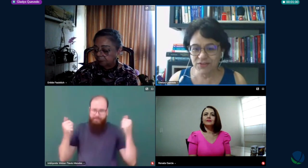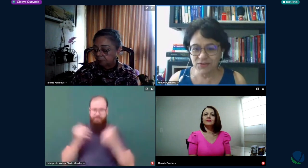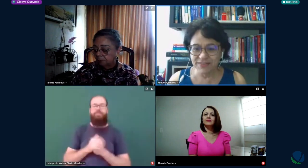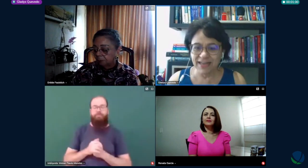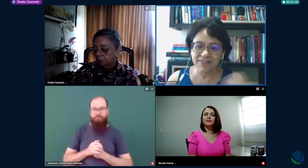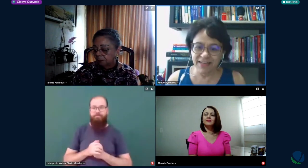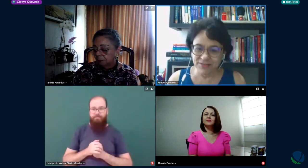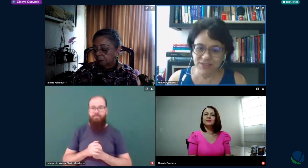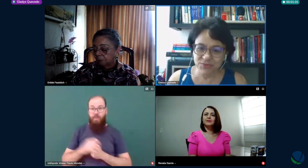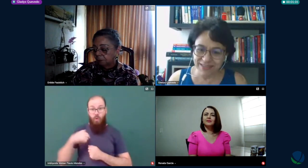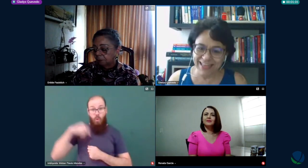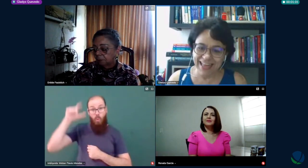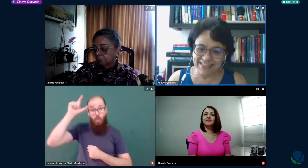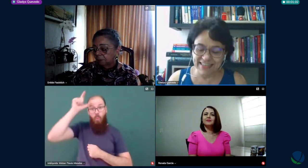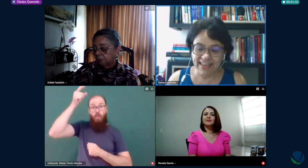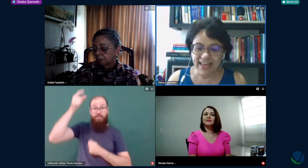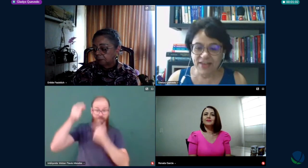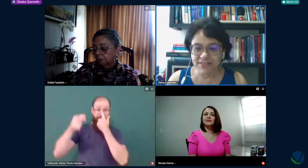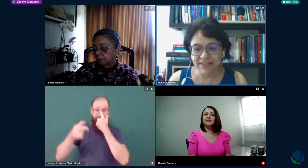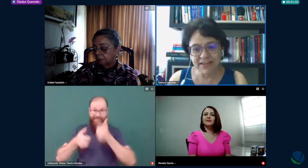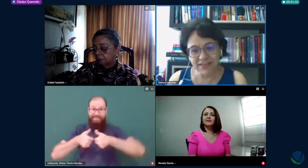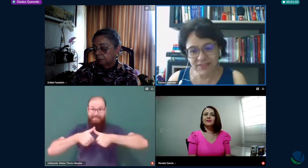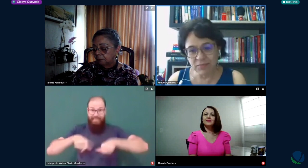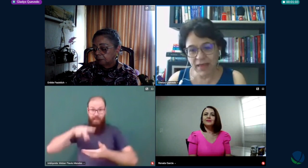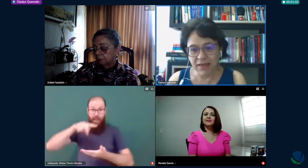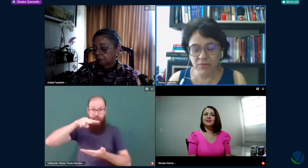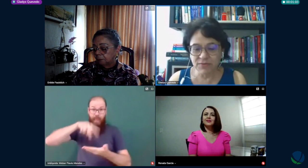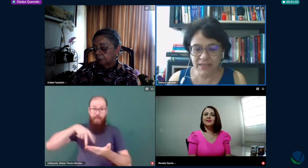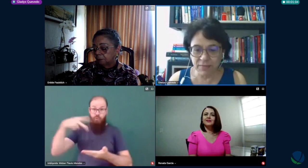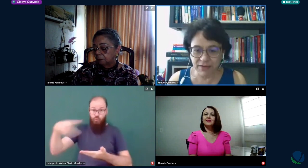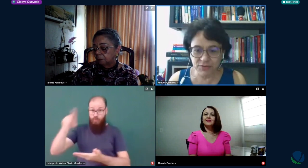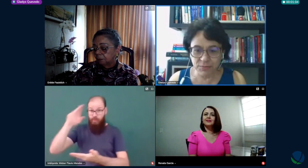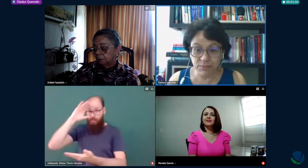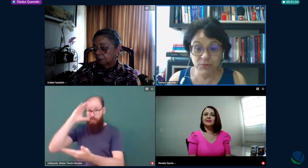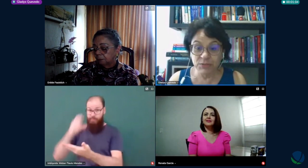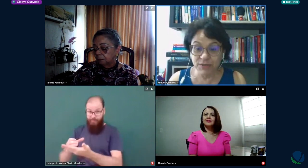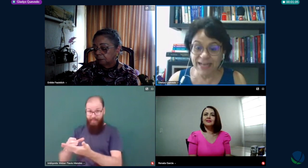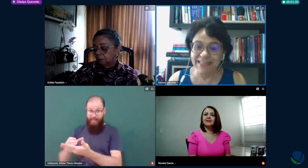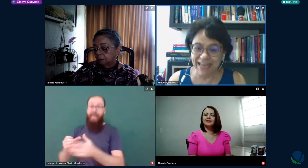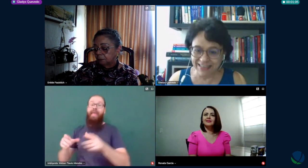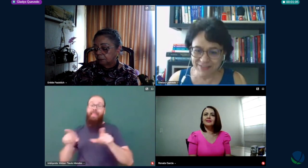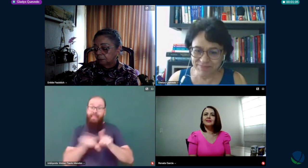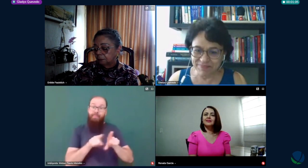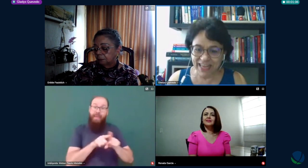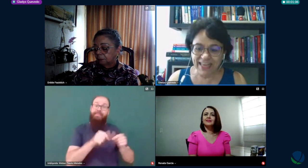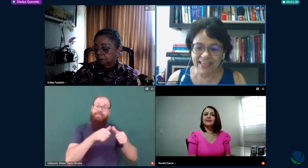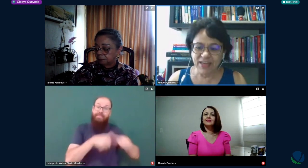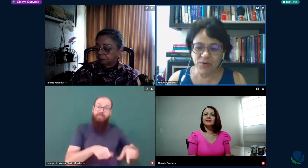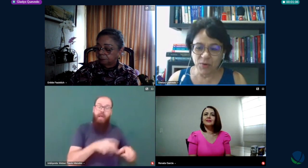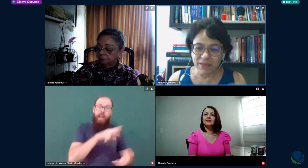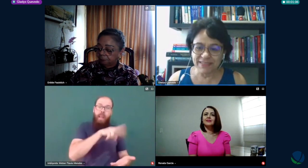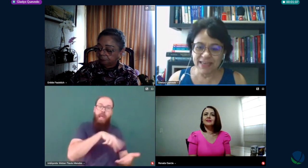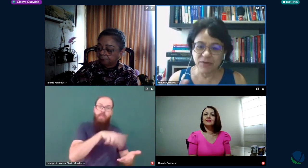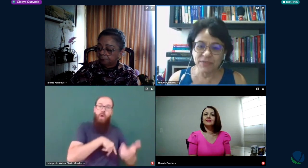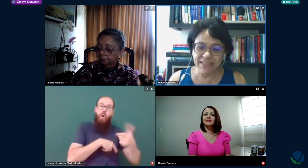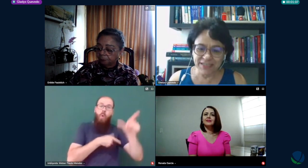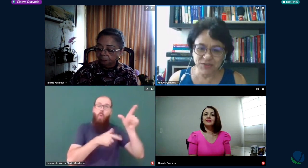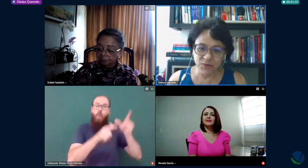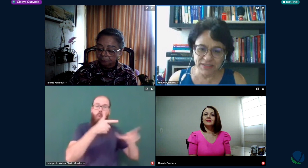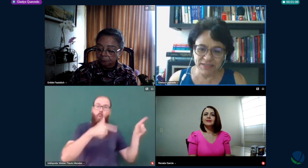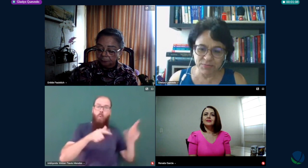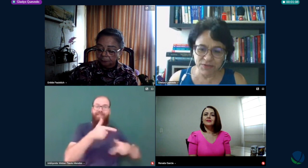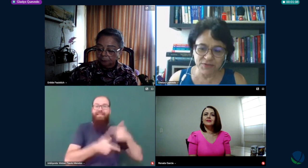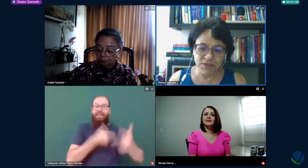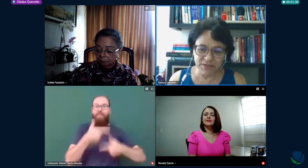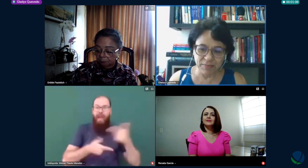coincidência, enquanto eu estava lendo a sua tese, eu estava lendo também alguns trabalhos sobre multimodalidade. E eu comecei a unir